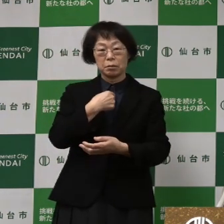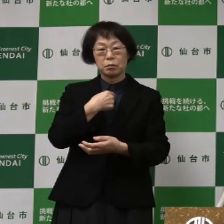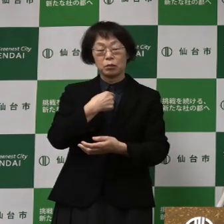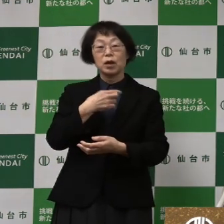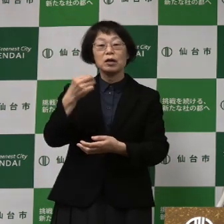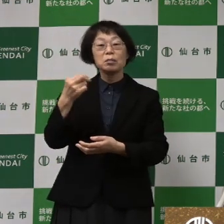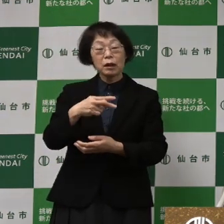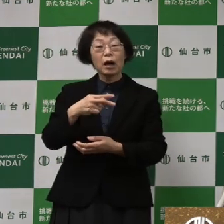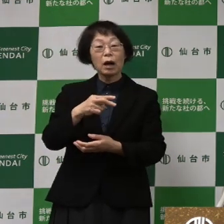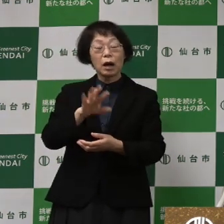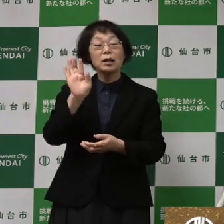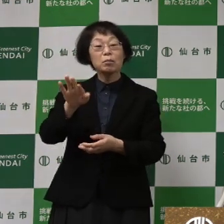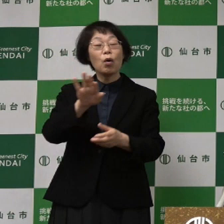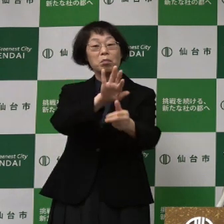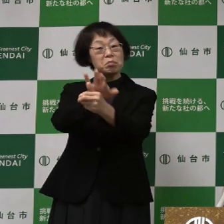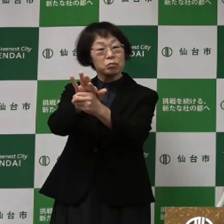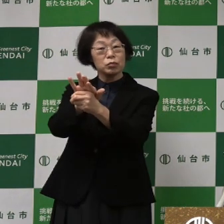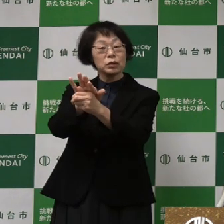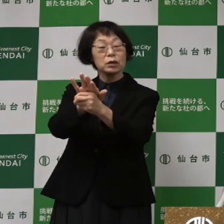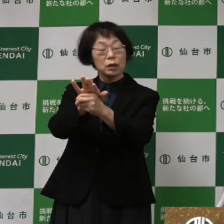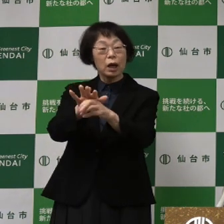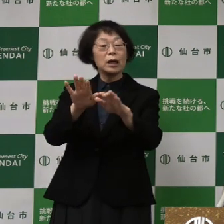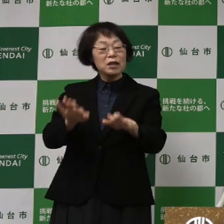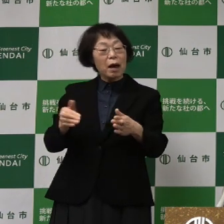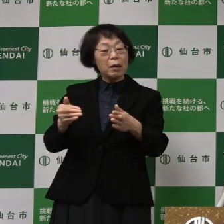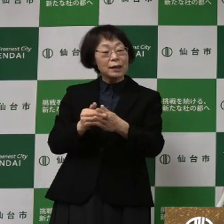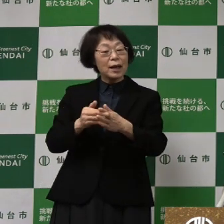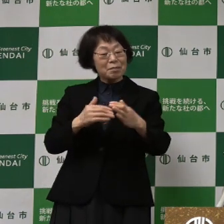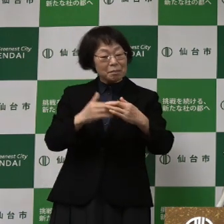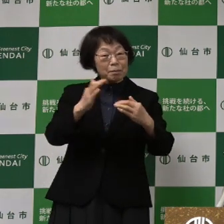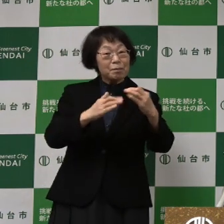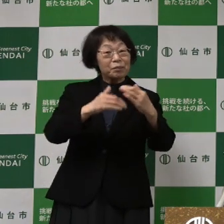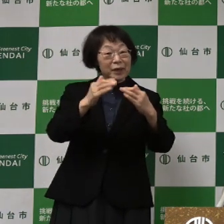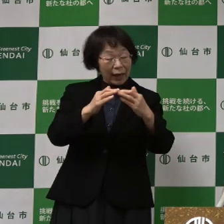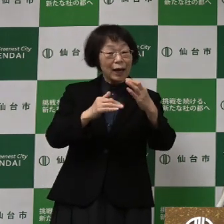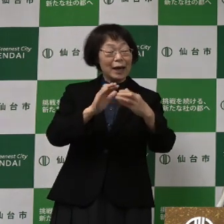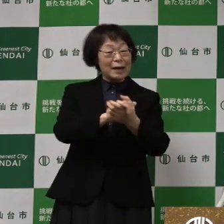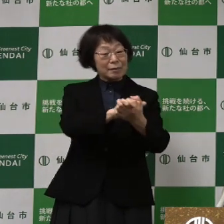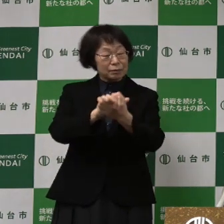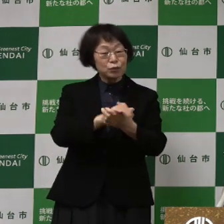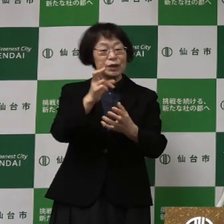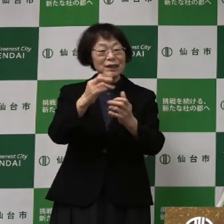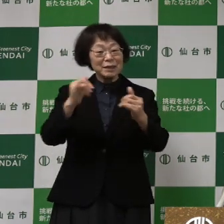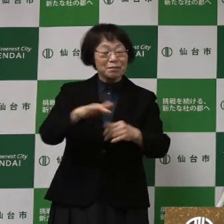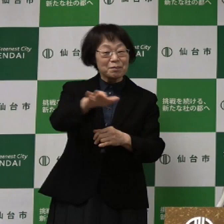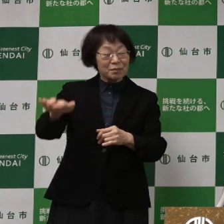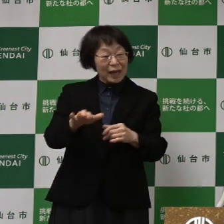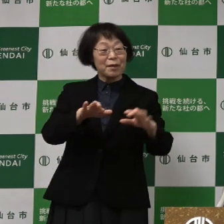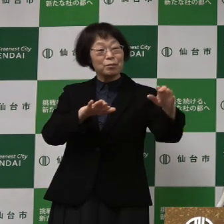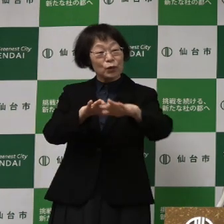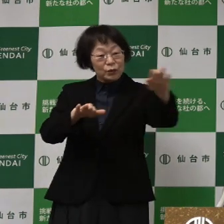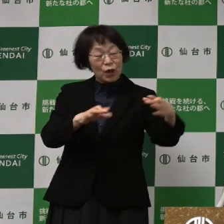がですね、これまで培ってきたミンスク市と仙台市の市民レベルでの交流についても